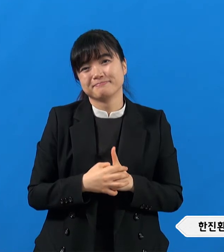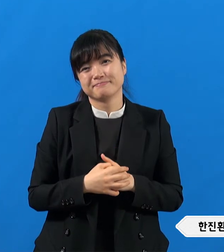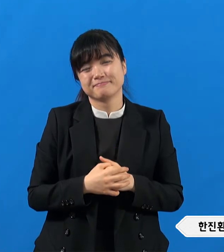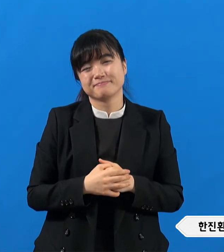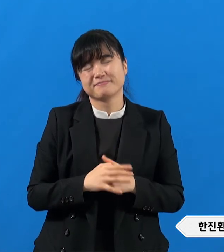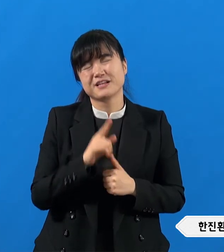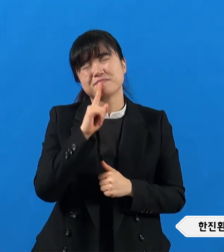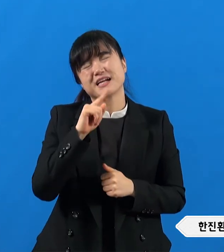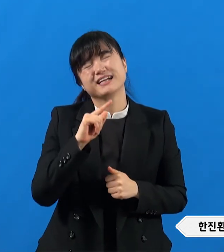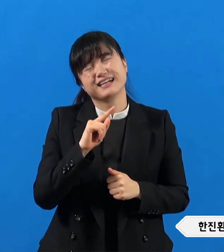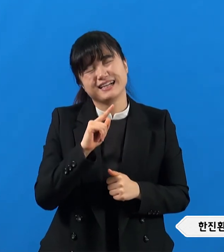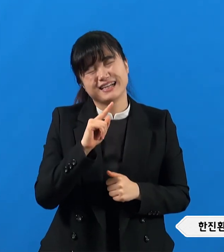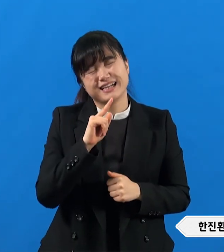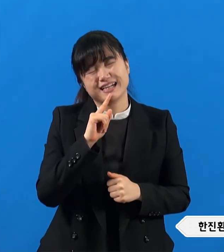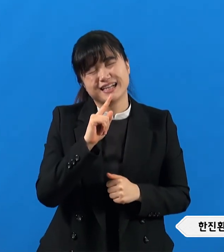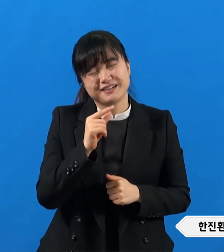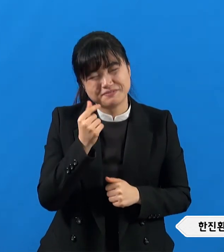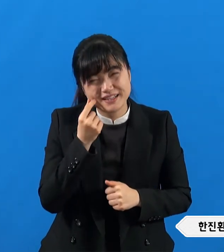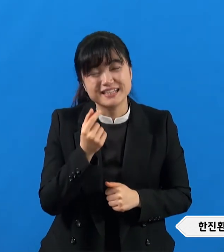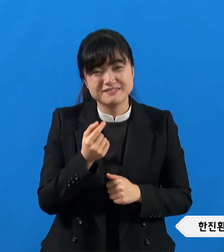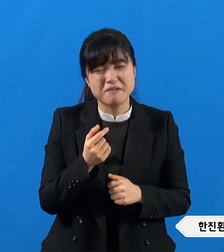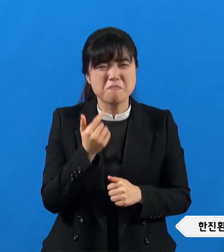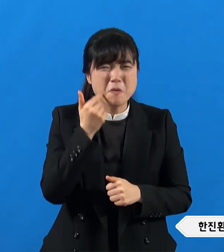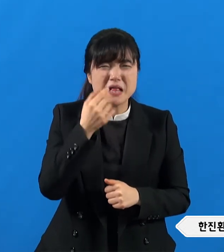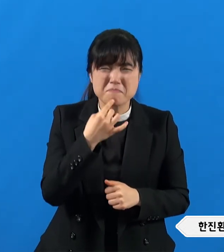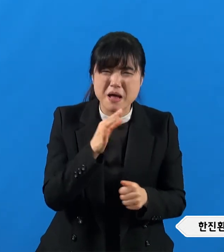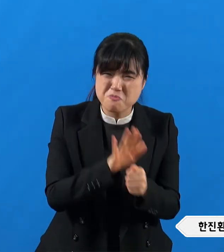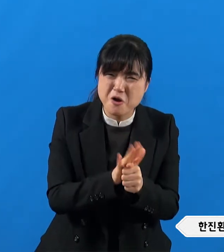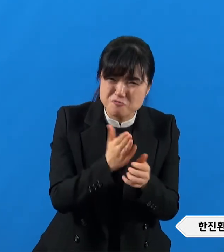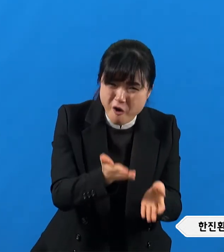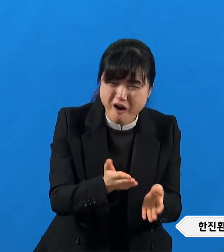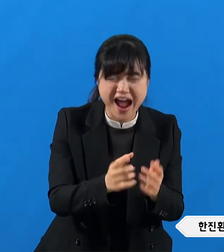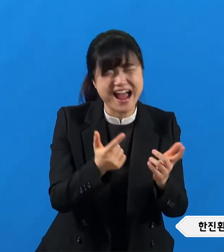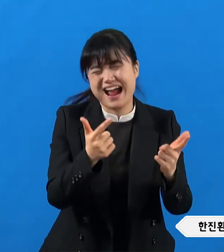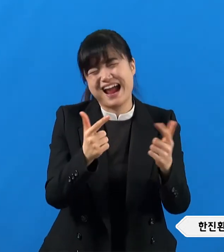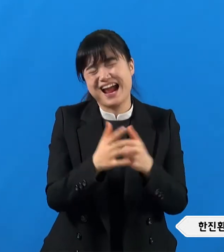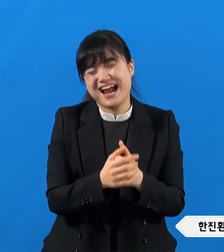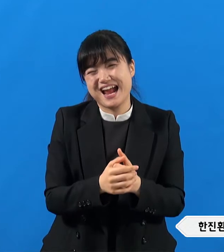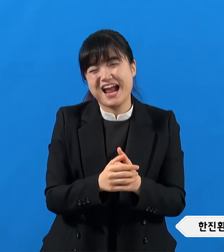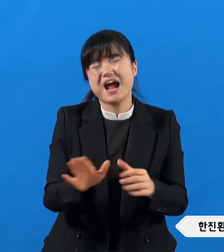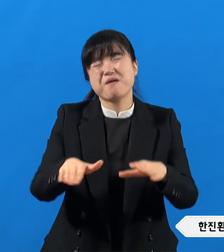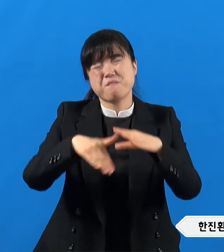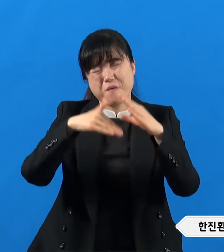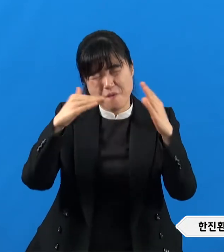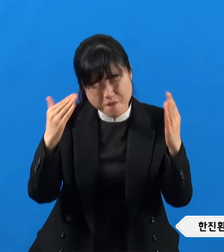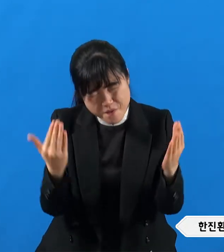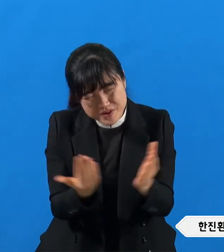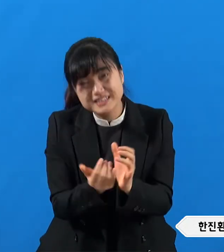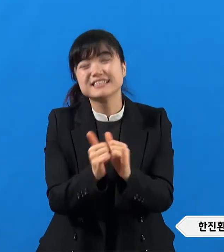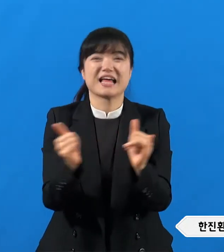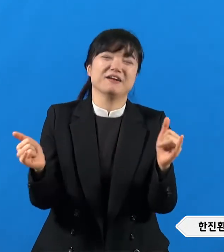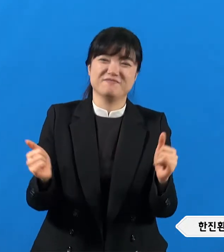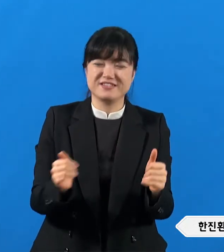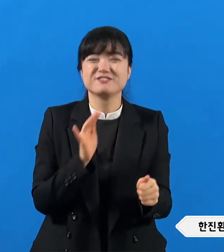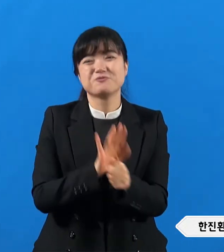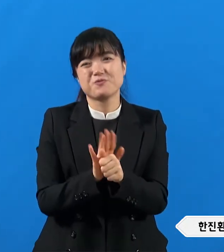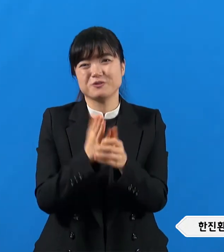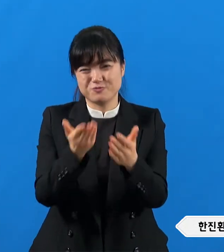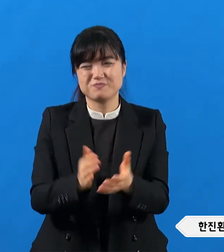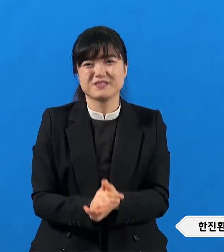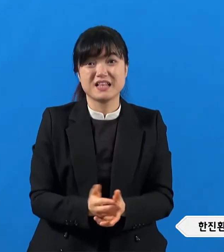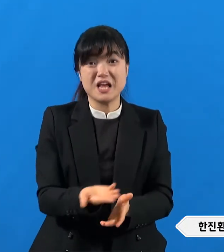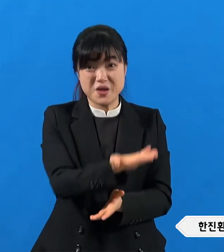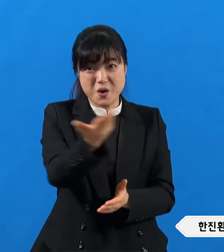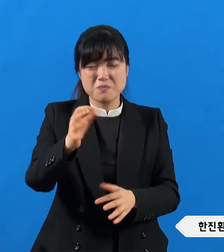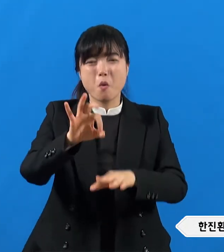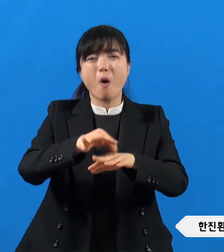물론 하나님께서 목사만 그렇게 도와주시는 거 아닙니다. 만인 제사장 아닙니까? 여러분도 다